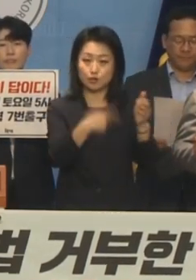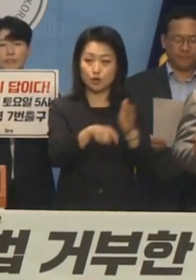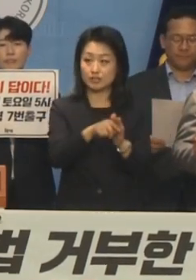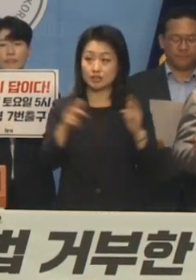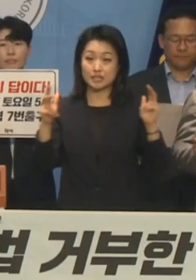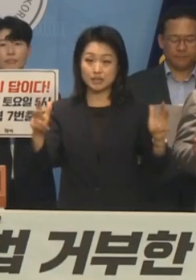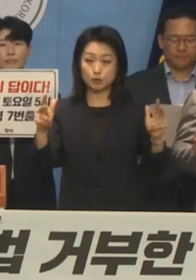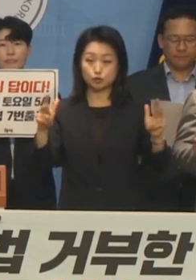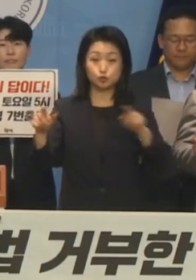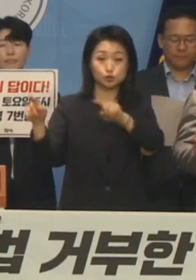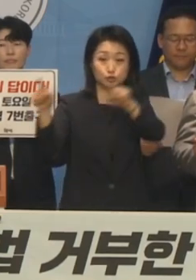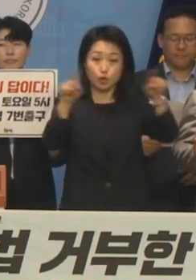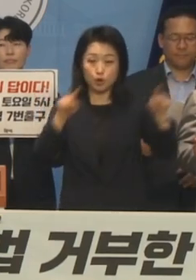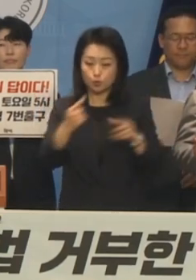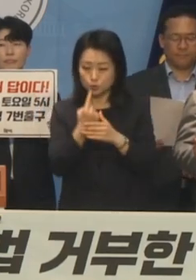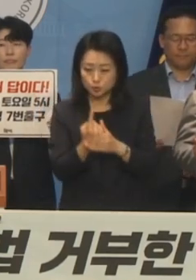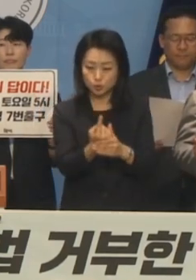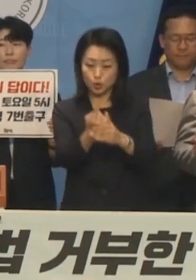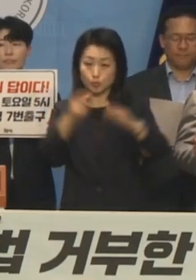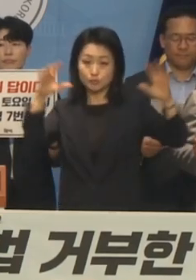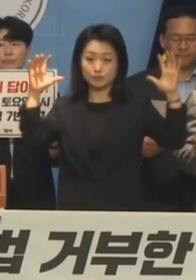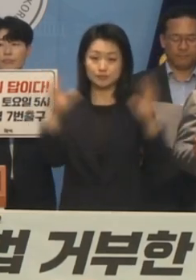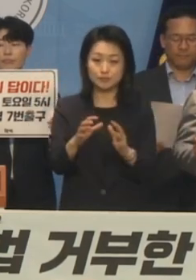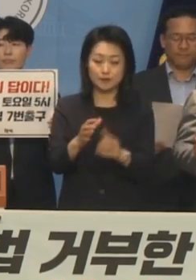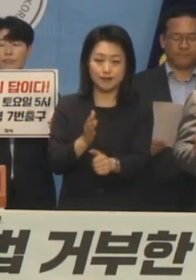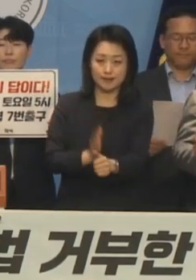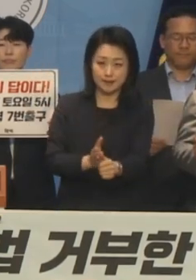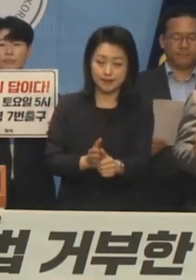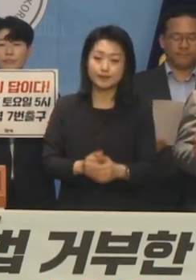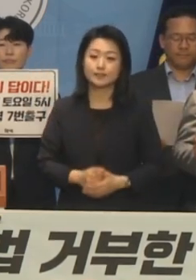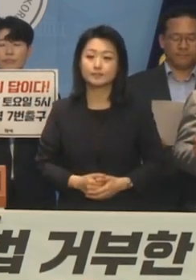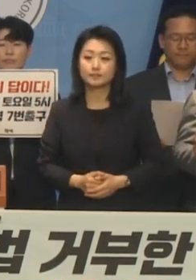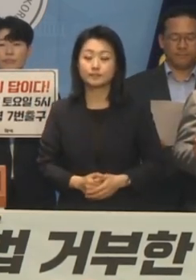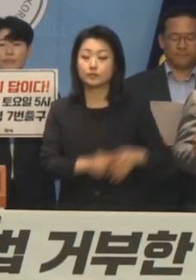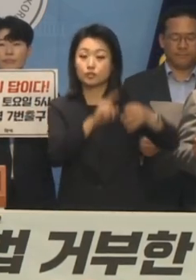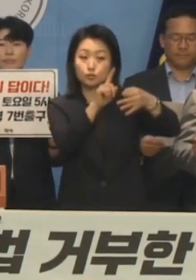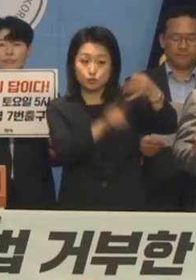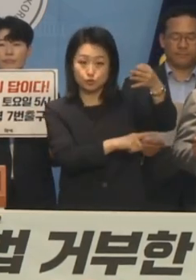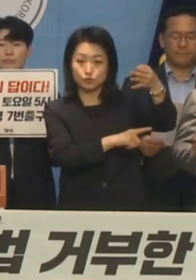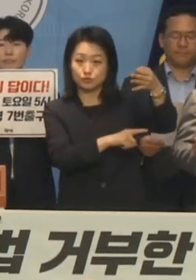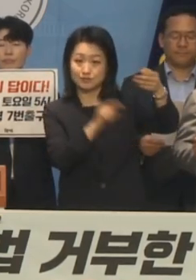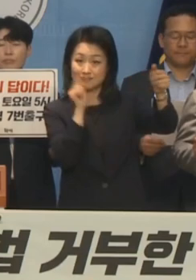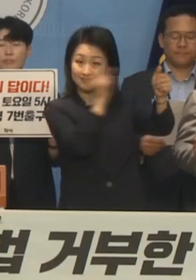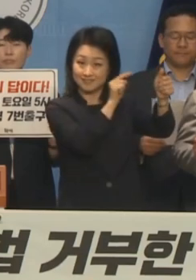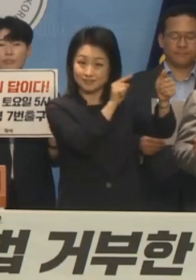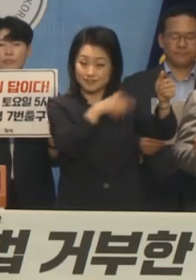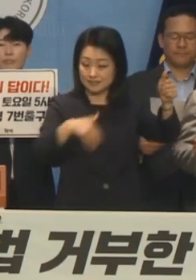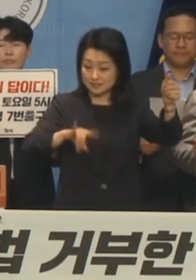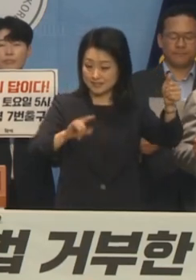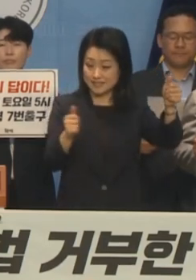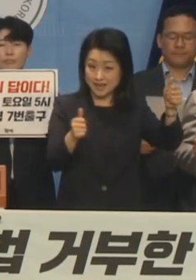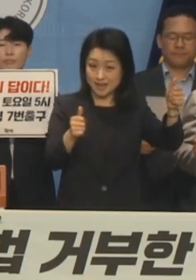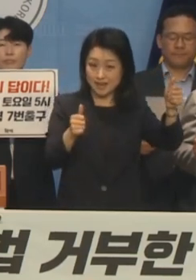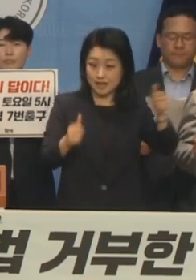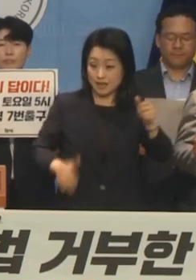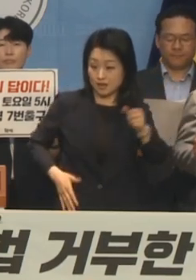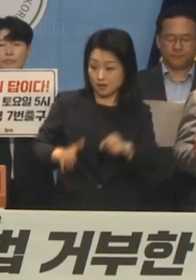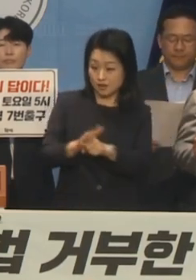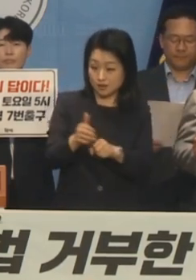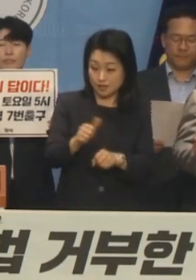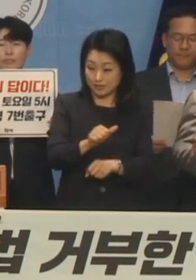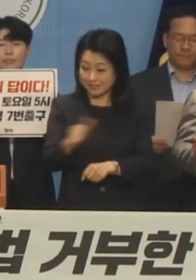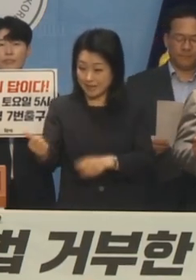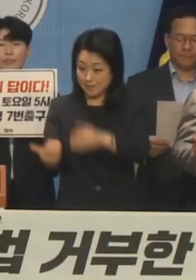집중 촛불 대행진을 총집결하자. 윤석열이 해병대 최상병